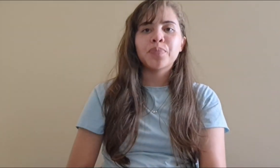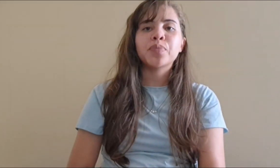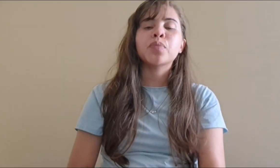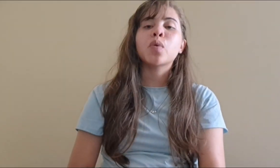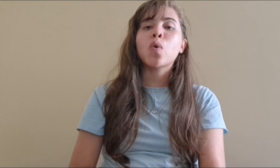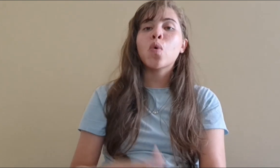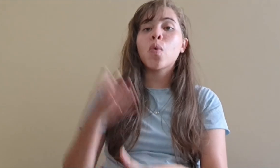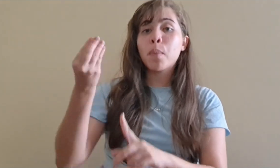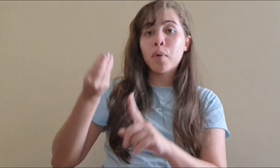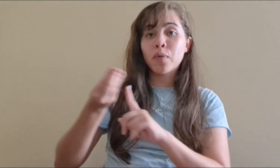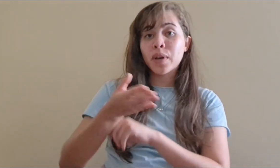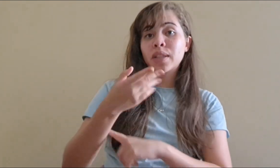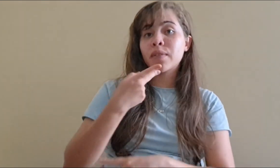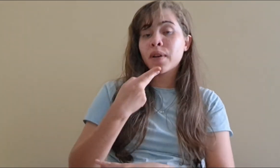isso.